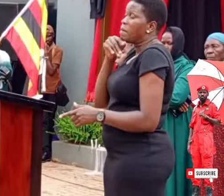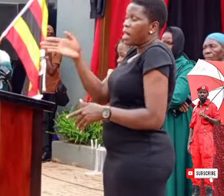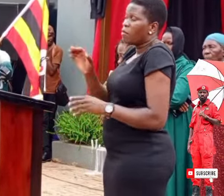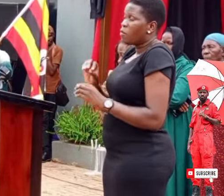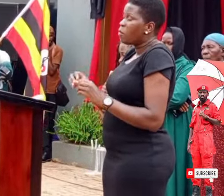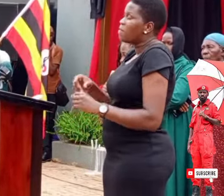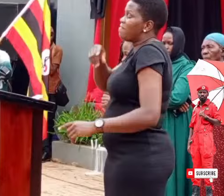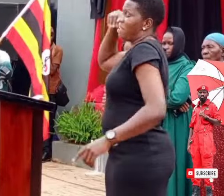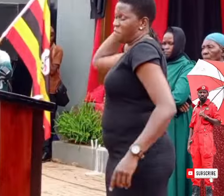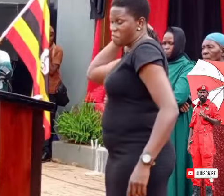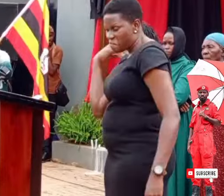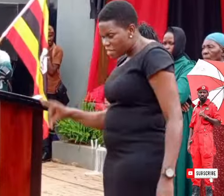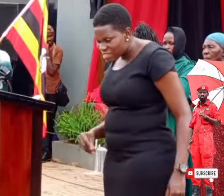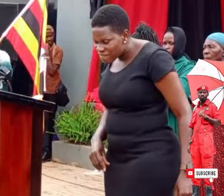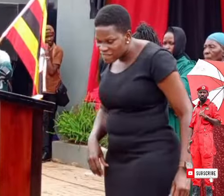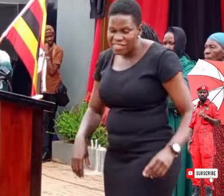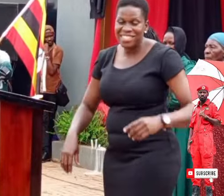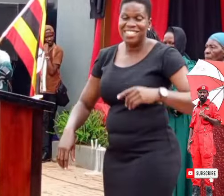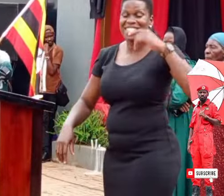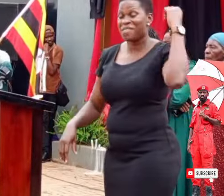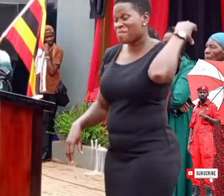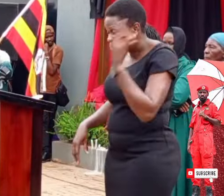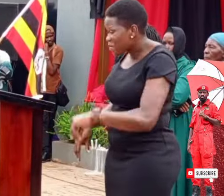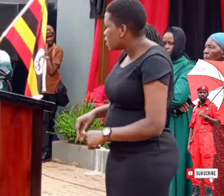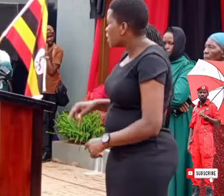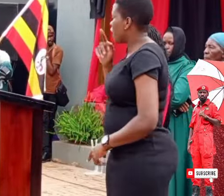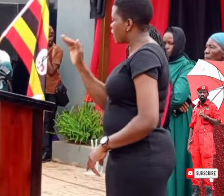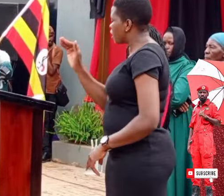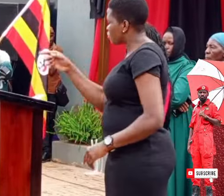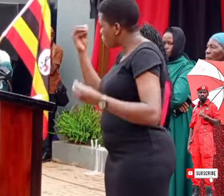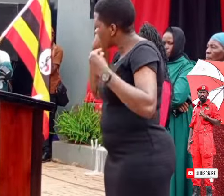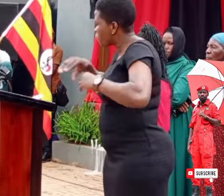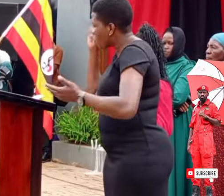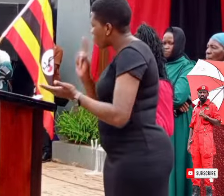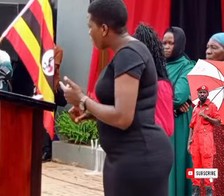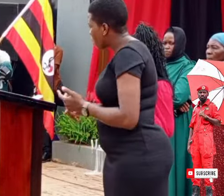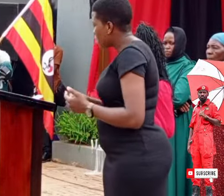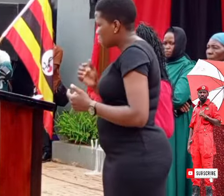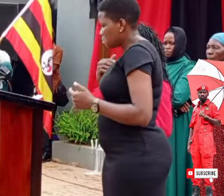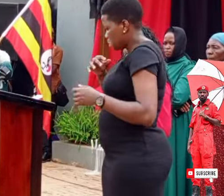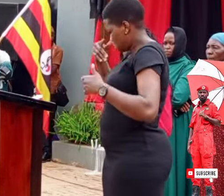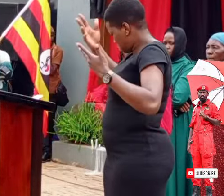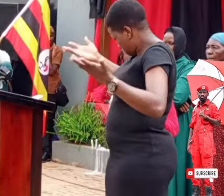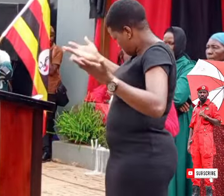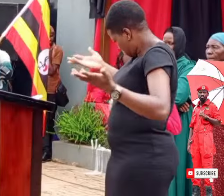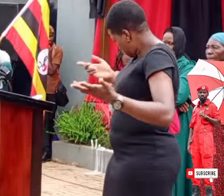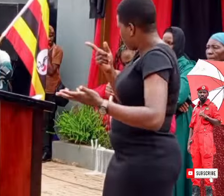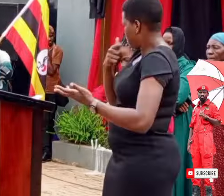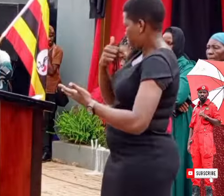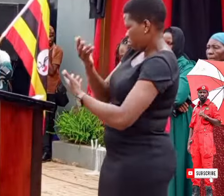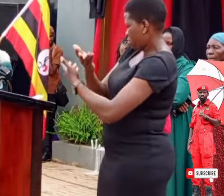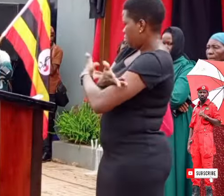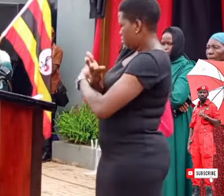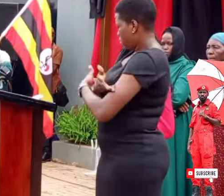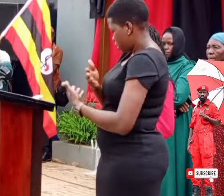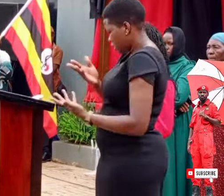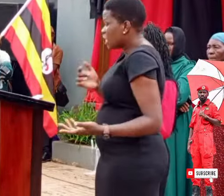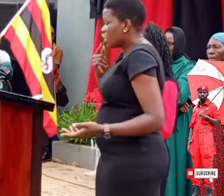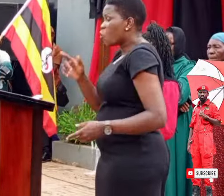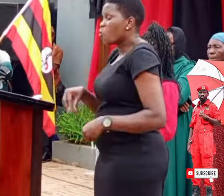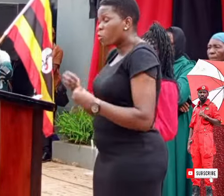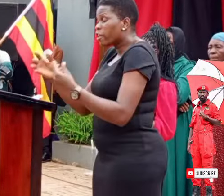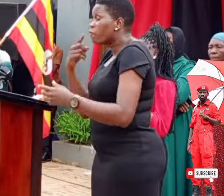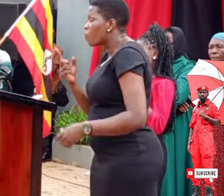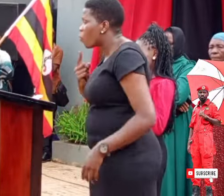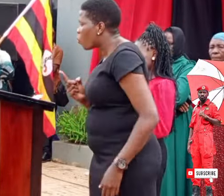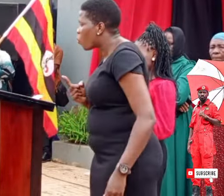musajja bankuba ne bankuba ne bambuza ki kyoyambadde nange nesirwaga ne bagamba nyambadde tishati